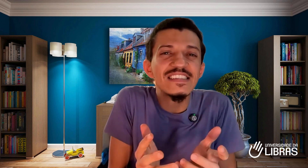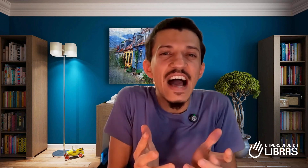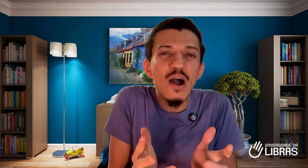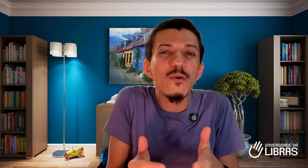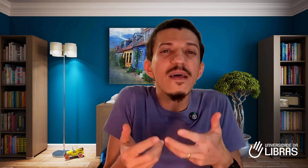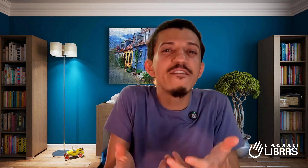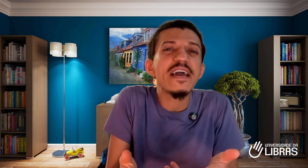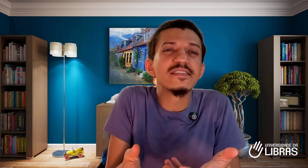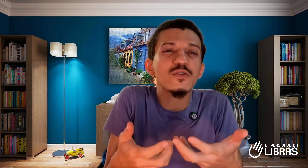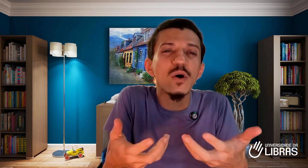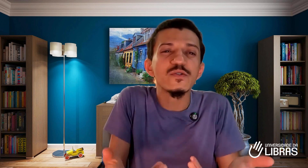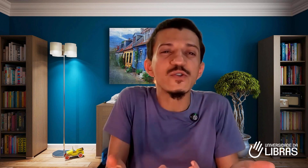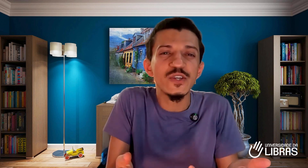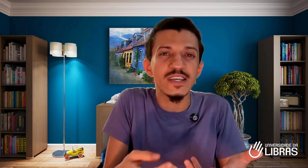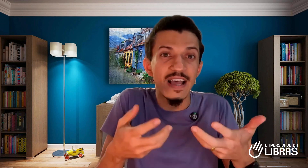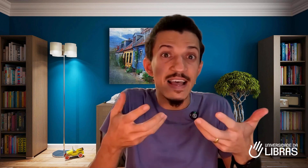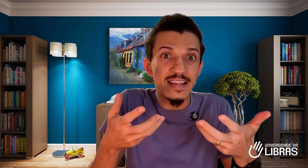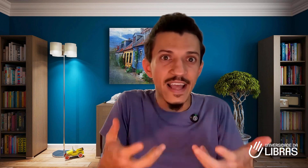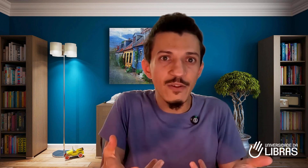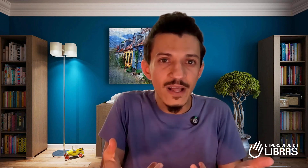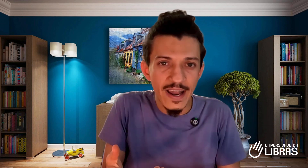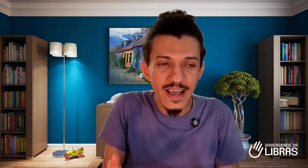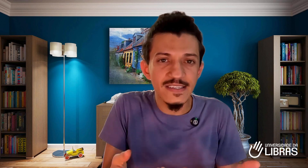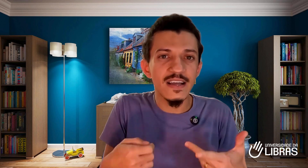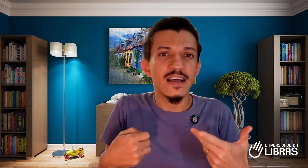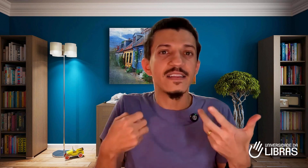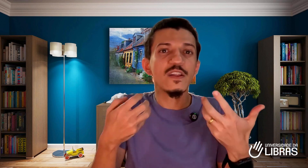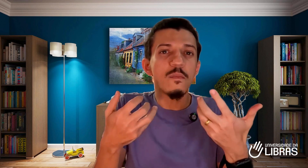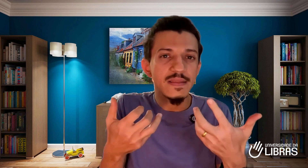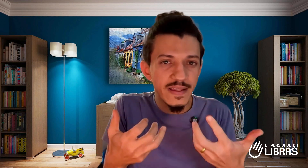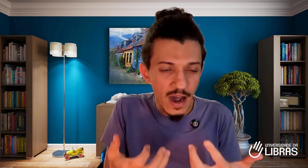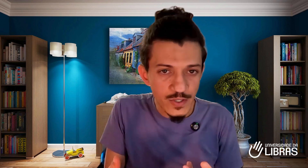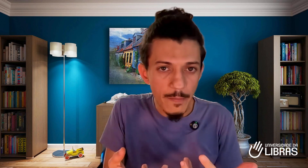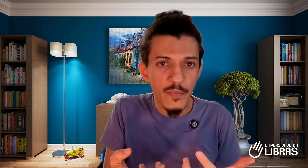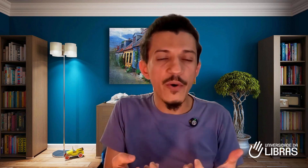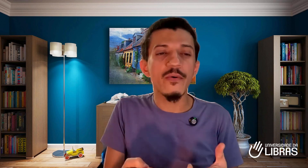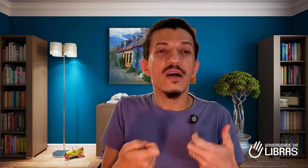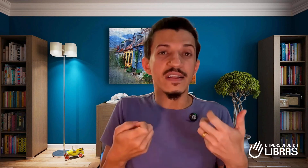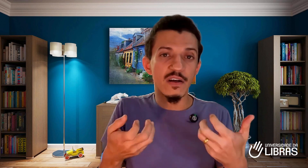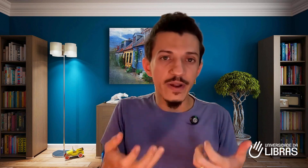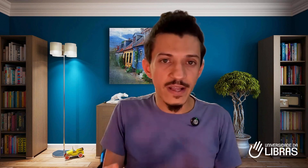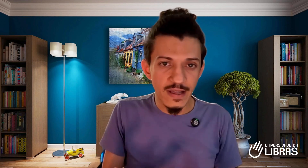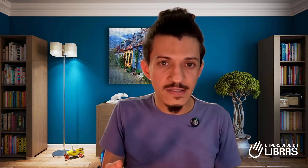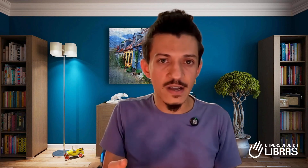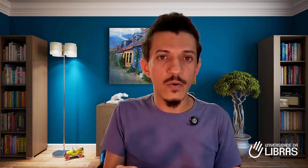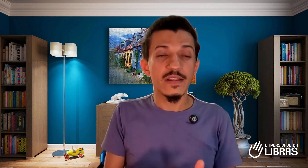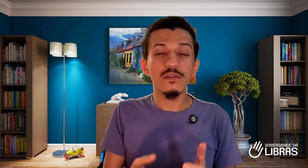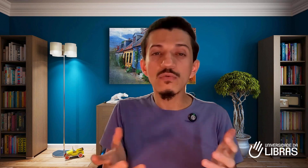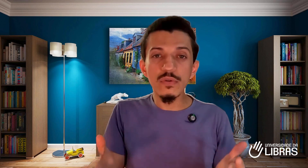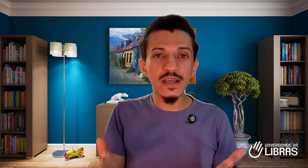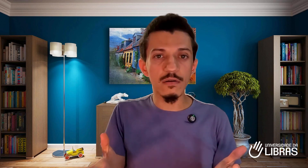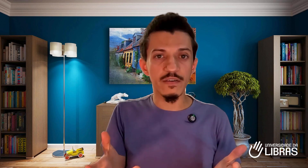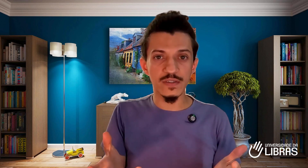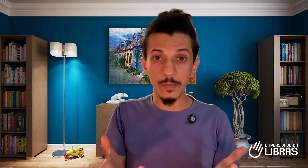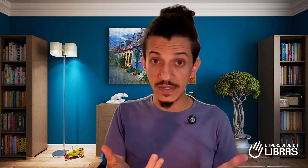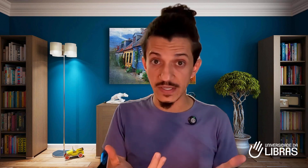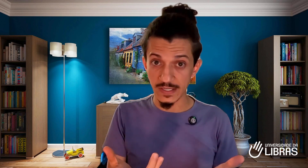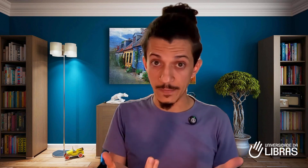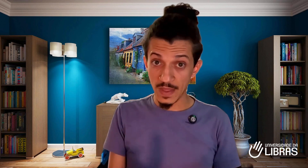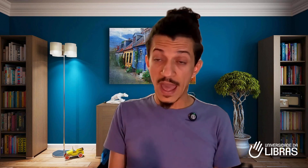com leveza todos os dias, tendo clareza, tendo material de apoio, tendo a orientação, tendo tudo aquilo que você precisa.